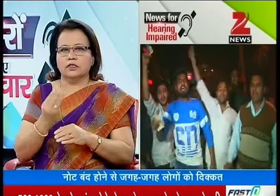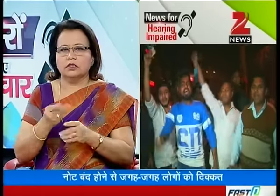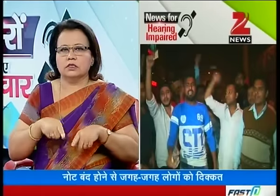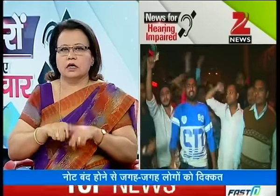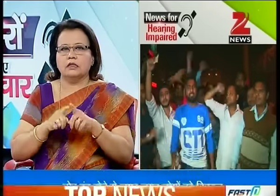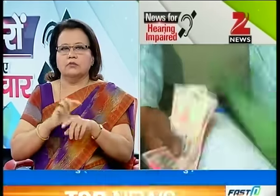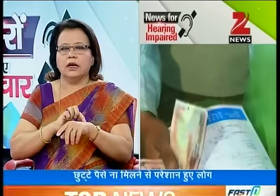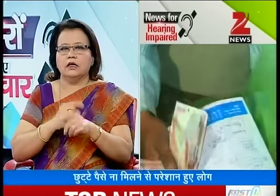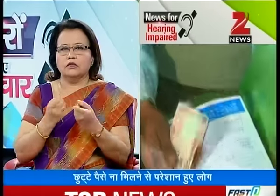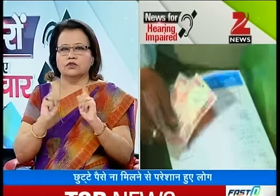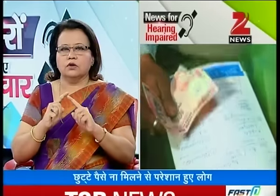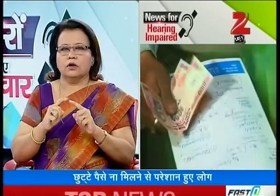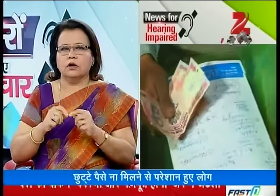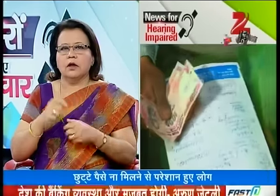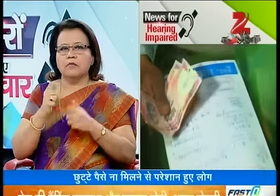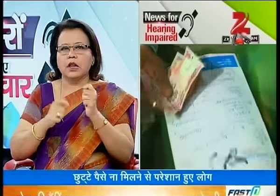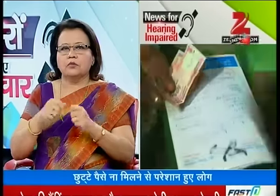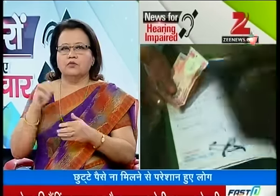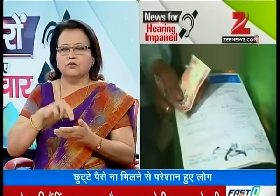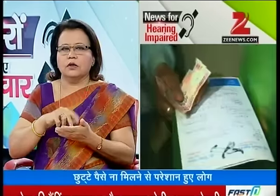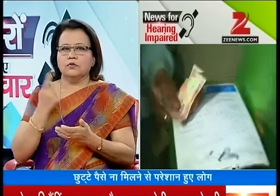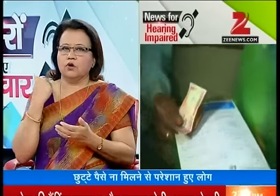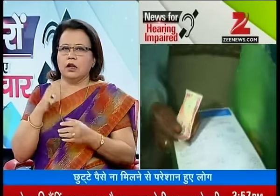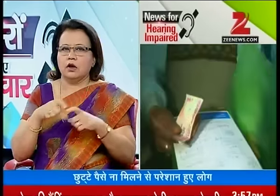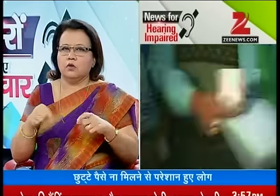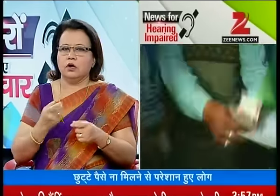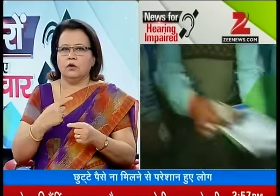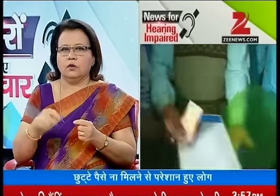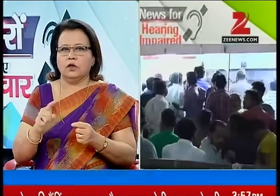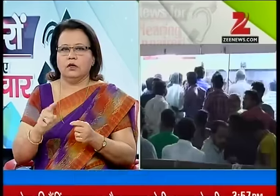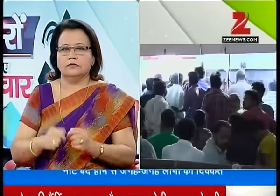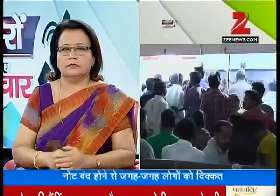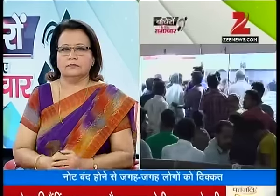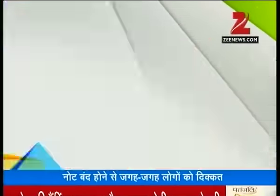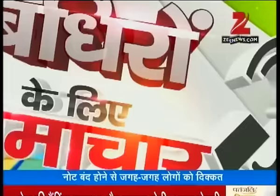डॉक्टर की पर्ची के साथ मेडिकल स्टोर, मिल्क बूथ पर पुराने नोट चल सकेंगे।